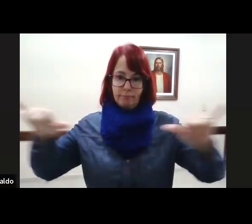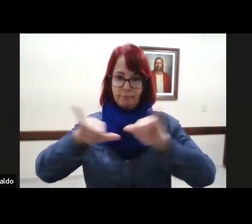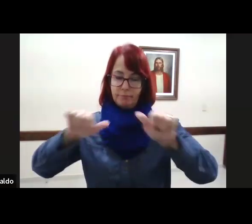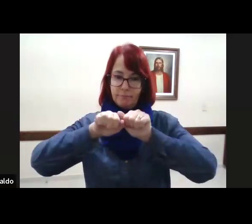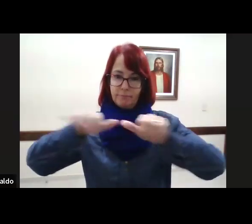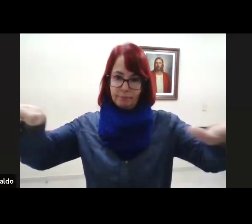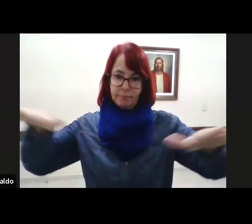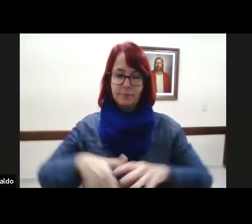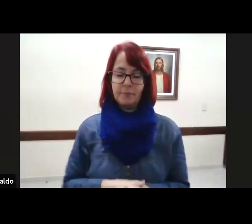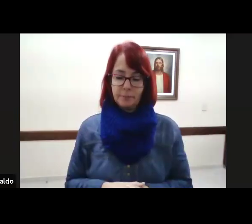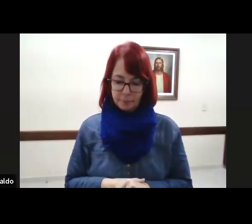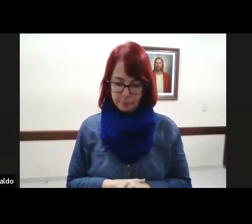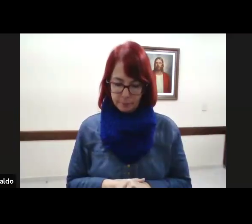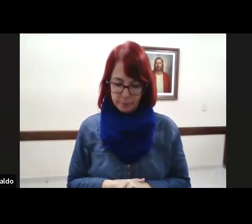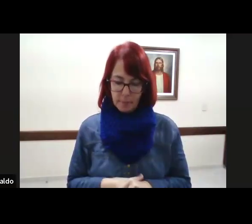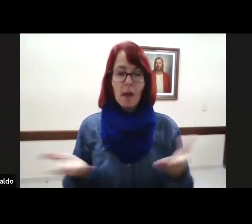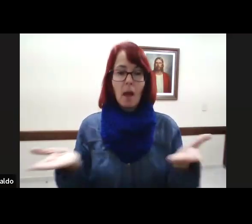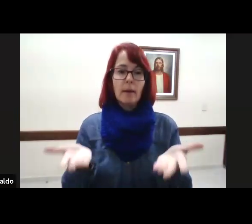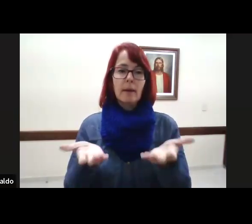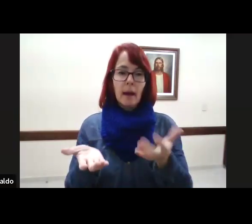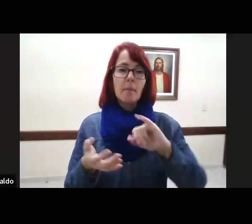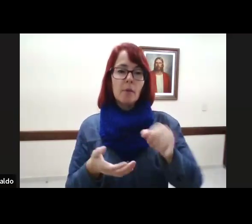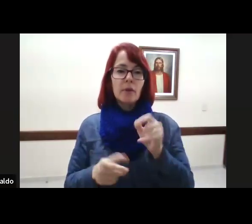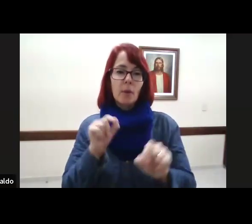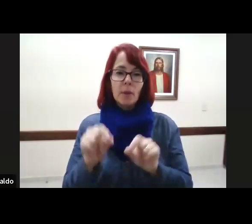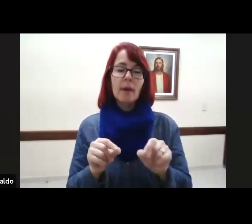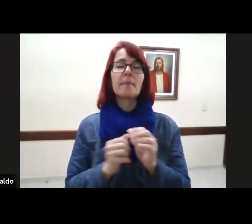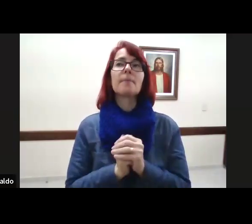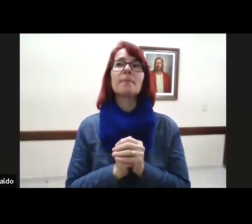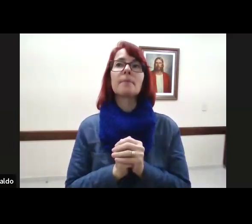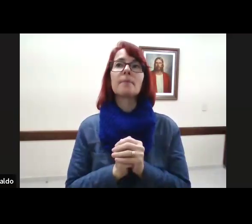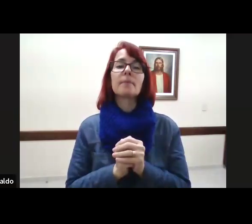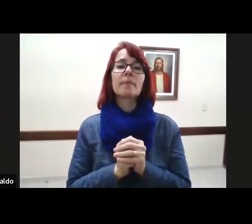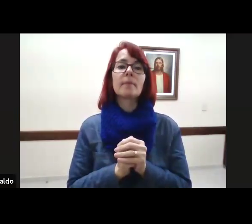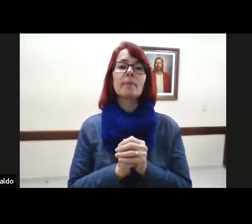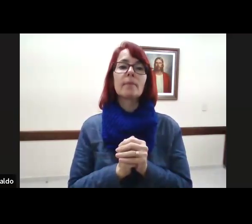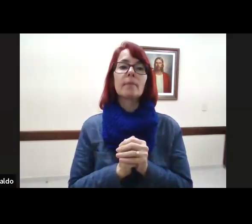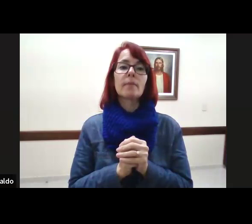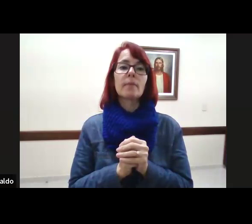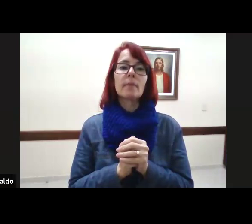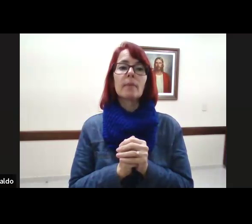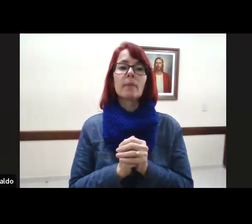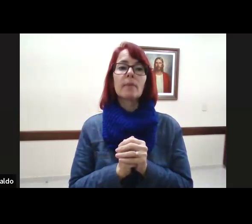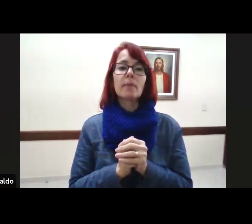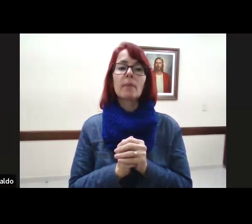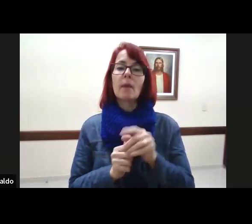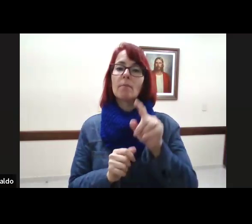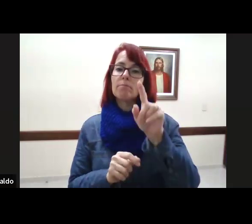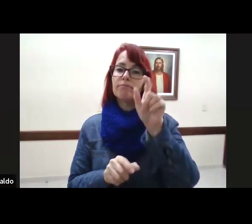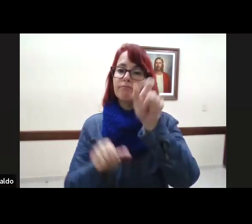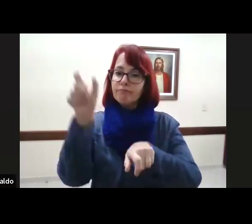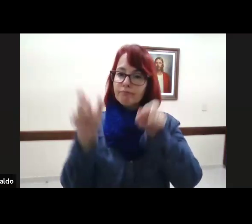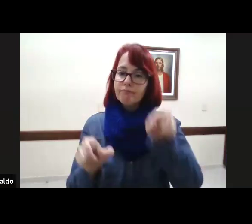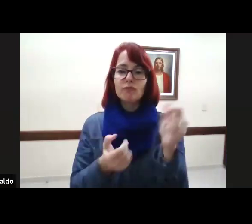Nós também queremos aproveitar aqui a oportunidade para parabenizar e reconhecer o esforço e a dedicação